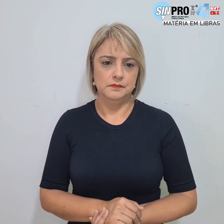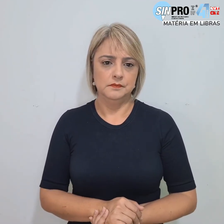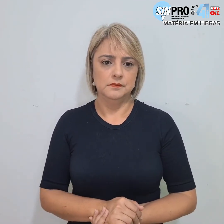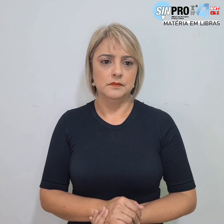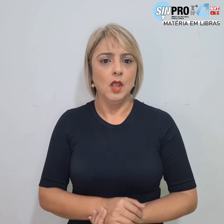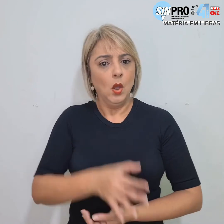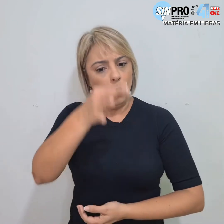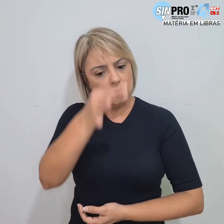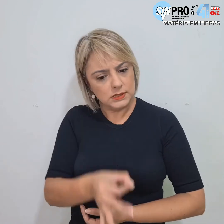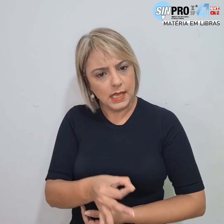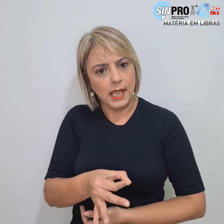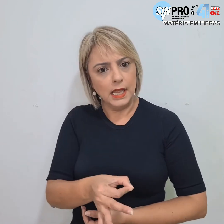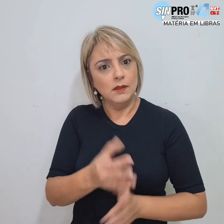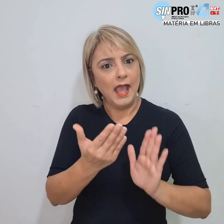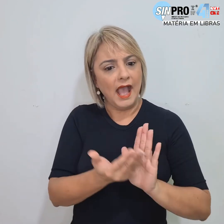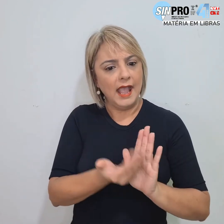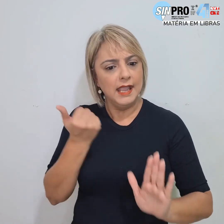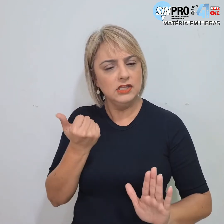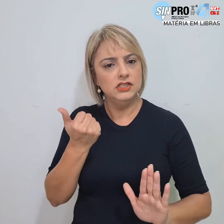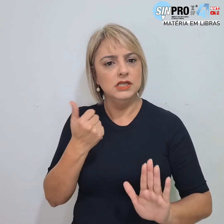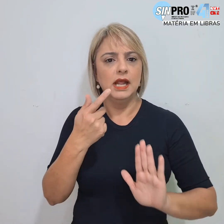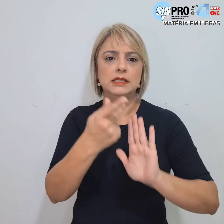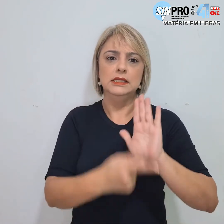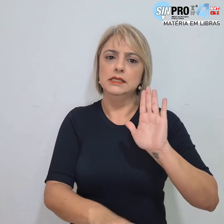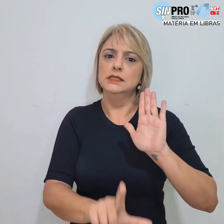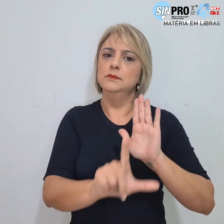O correto é a retirada desse projeto.